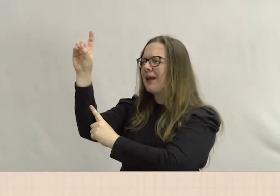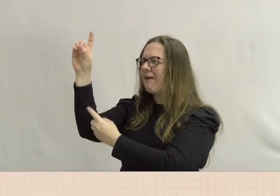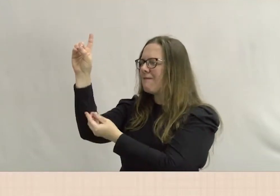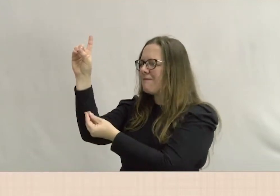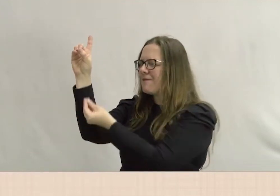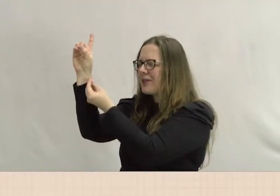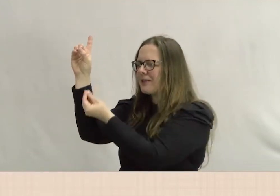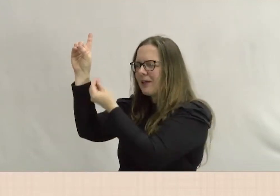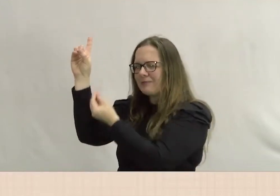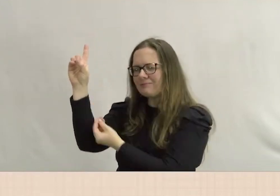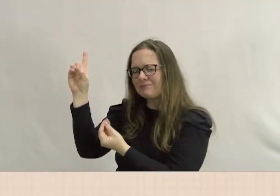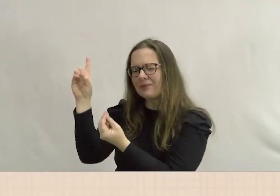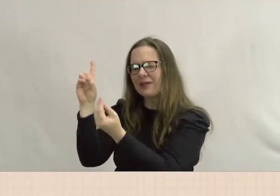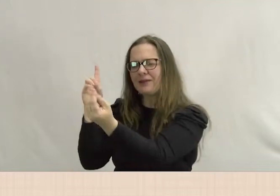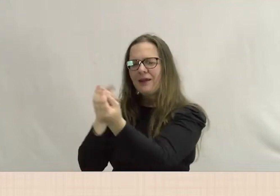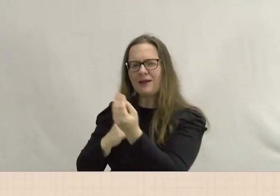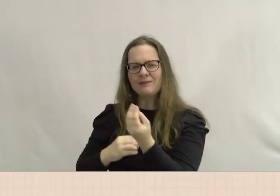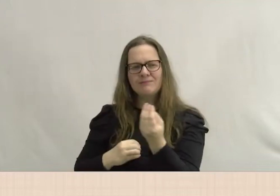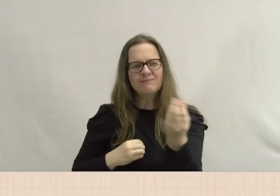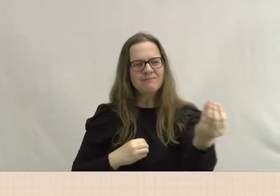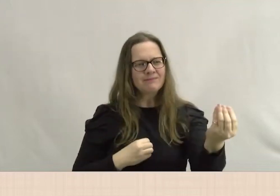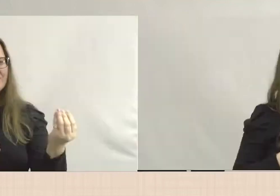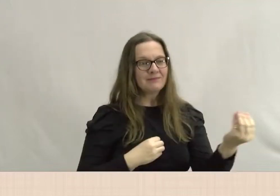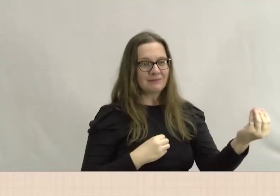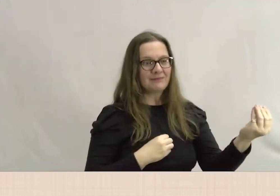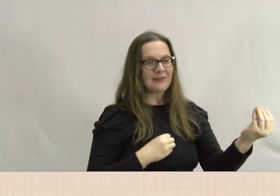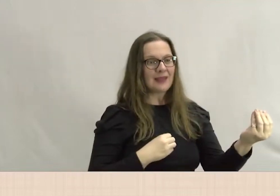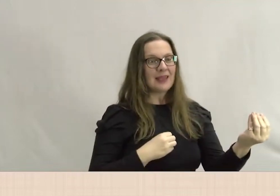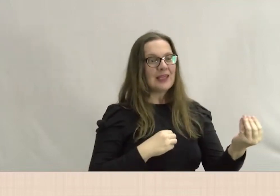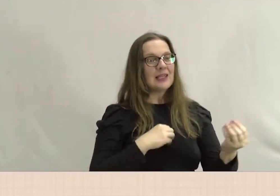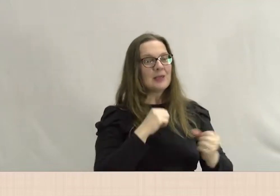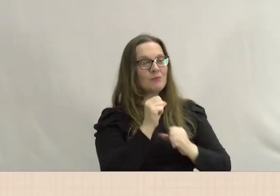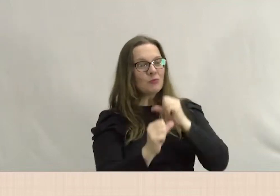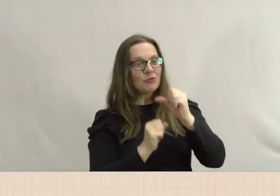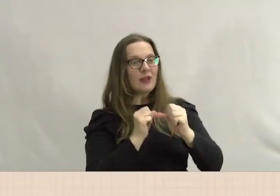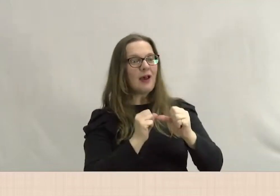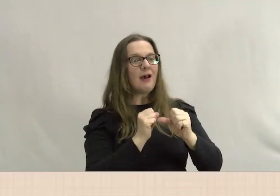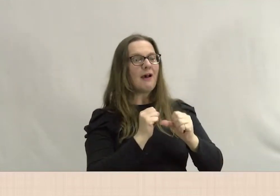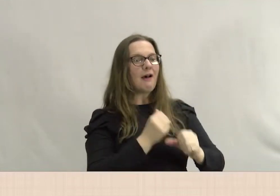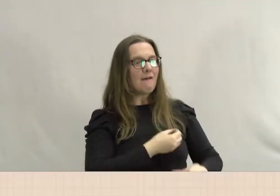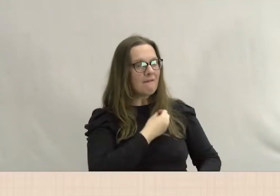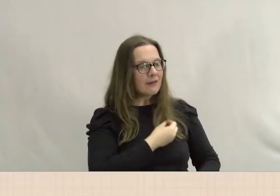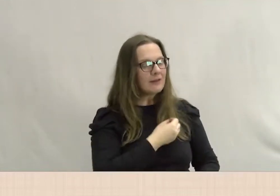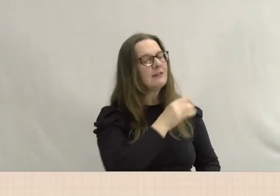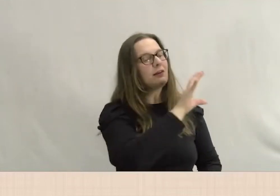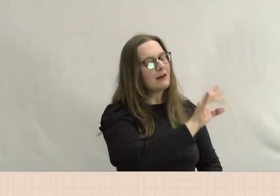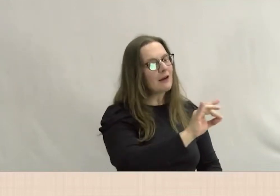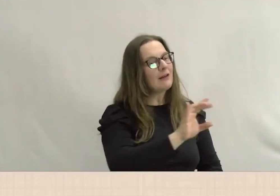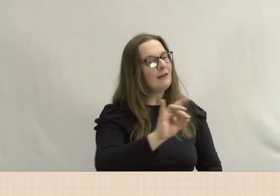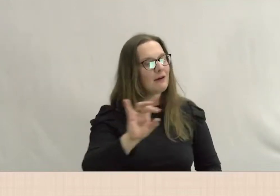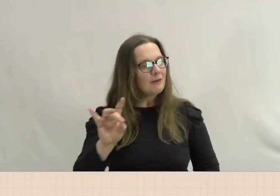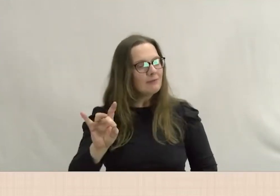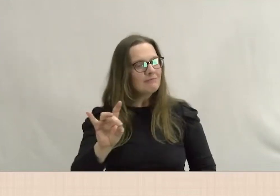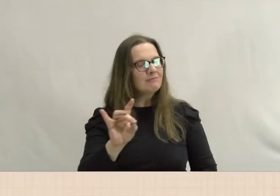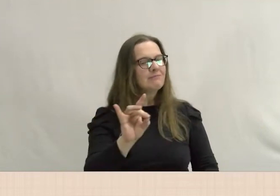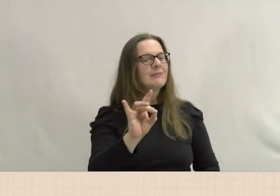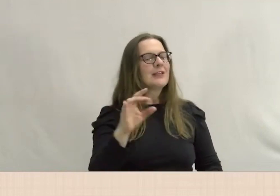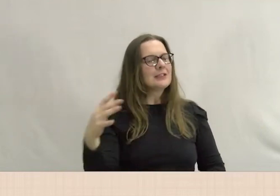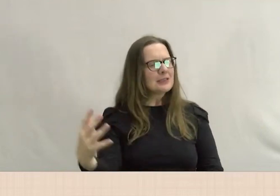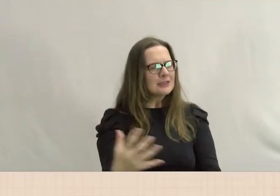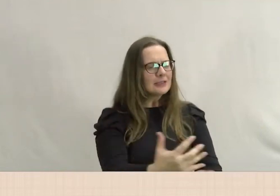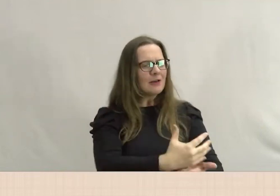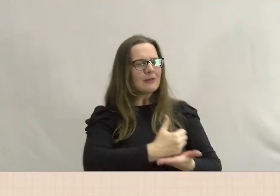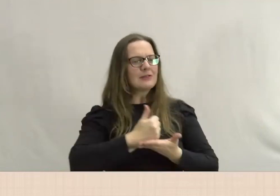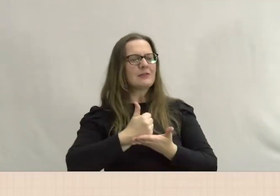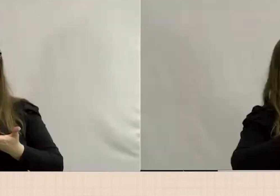e fosse levado para uma outra dimensão, a dimensão de Deus. É por esse motivo que Ele colocou no meio